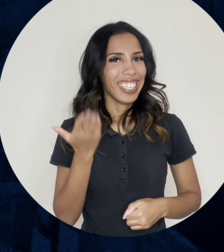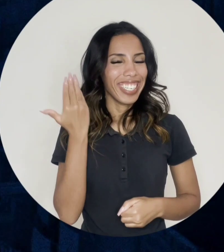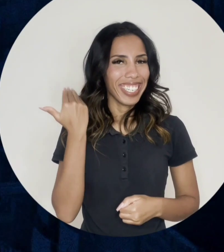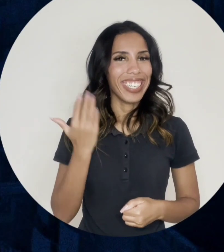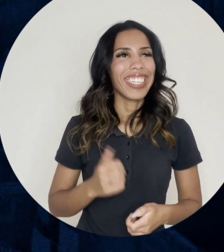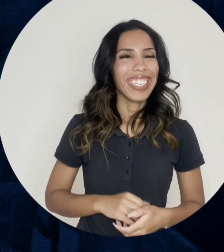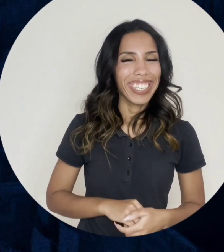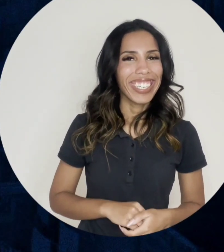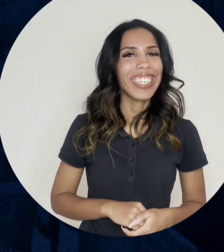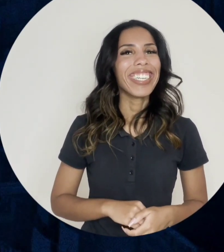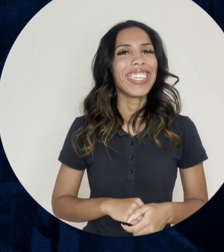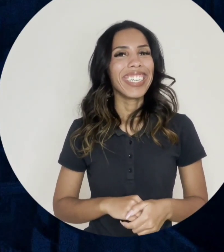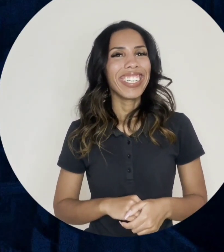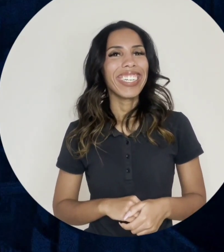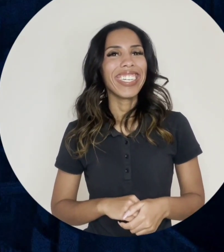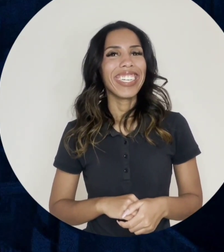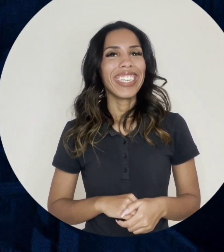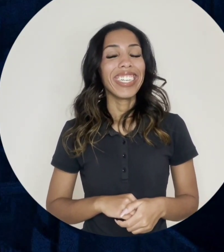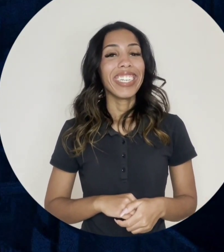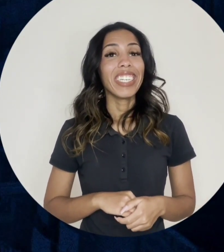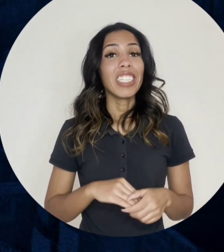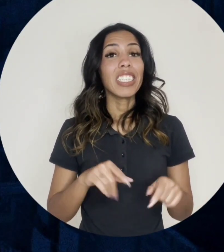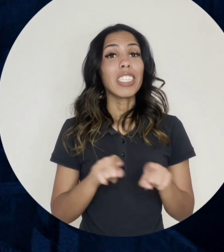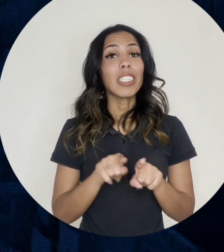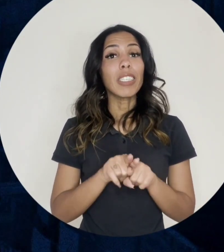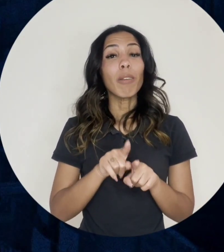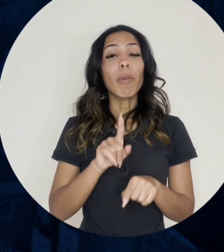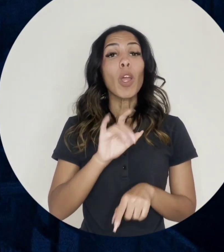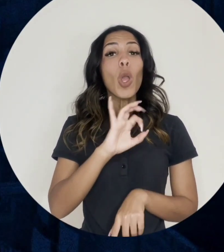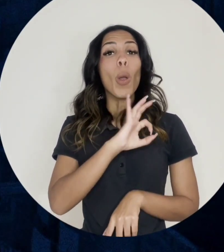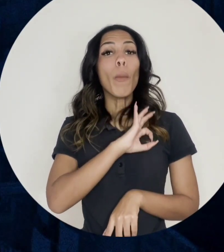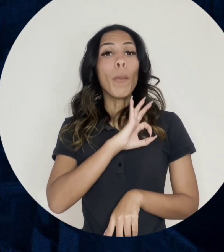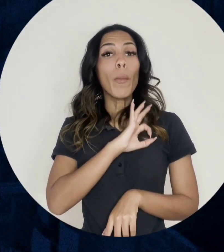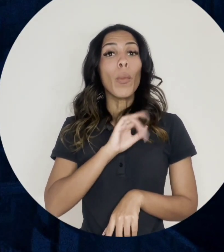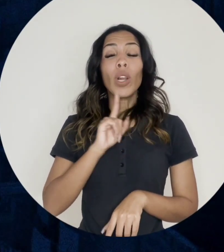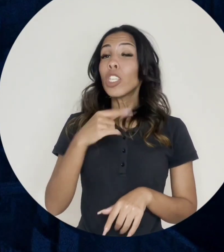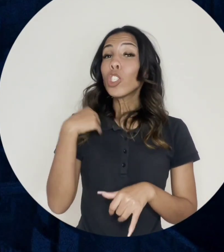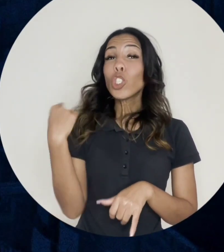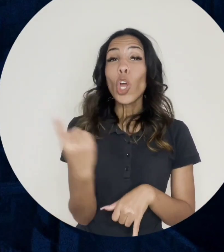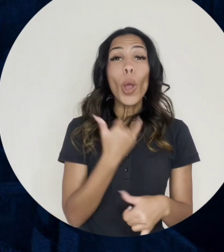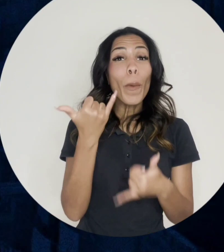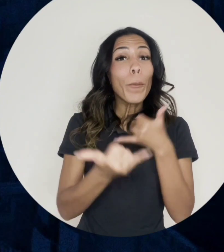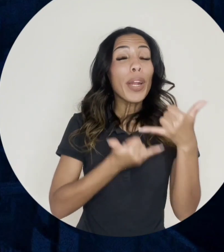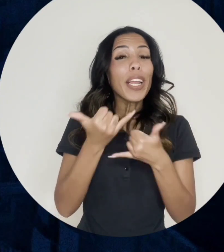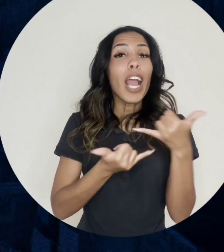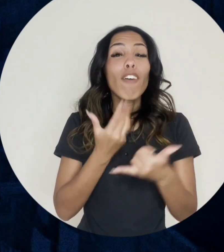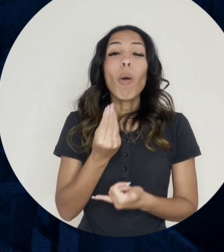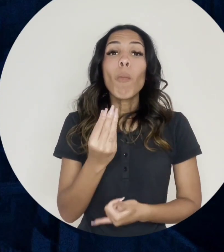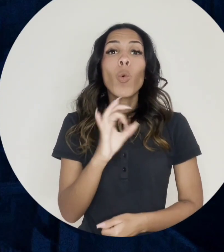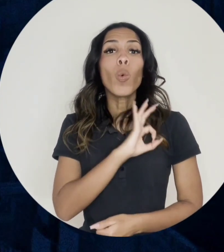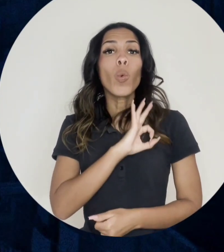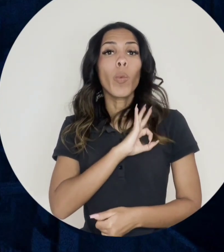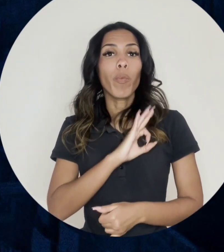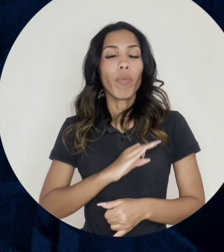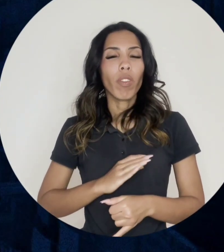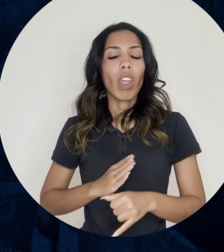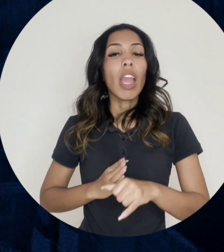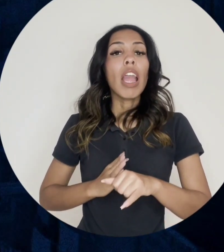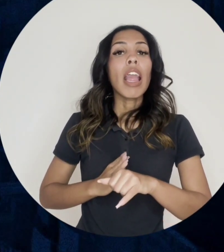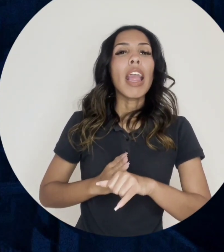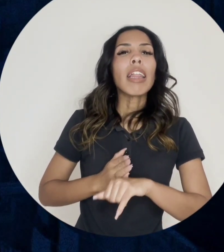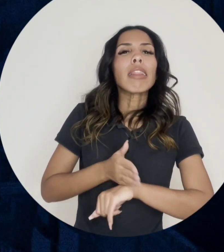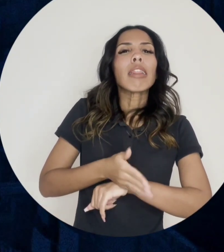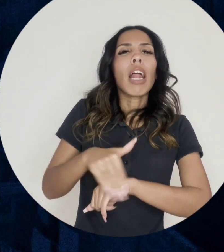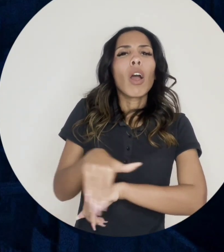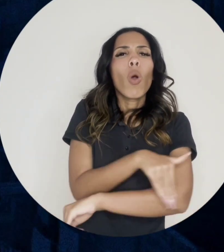Muito bom, e tinha o posto policial, e a gente brincava de implicar com os polícia. O posto era na entrada da Rua 3 já, Na né? rua, ali